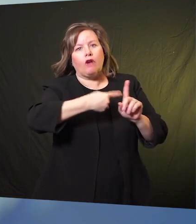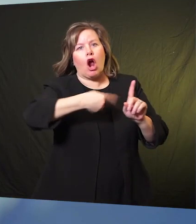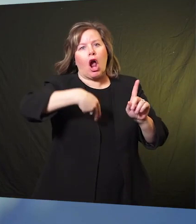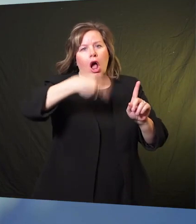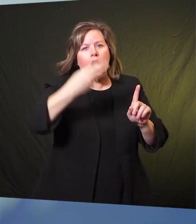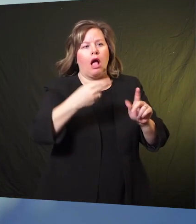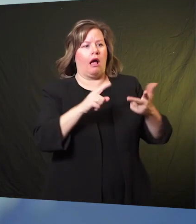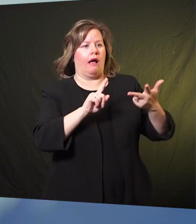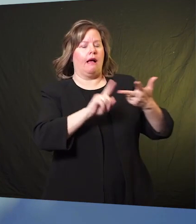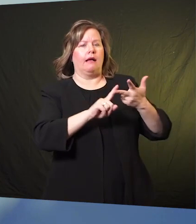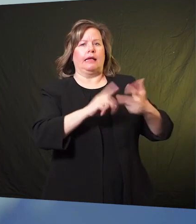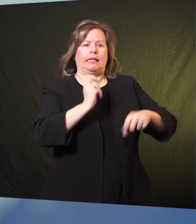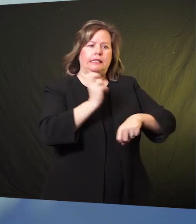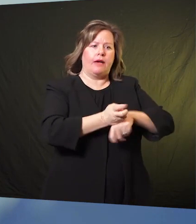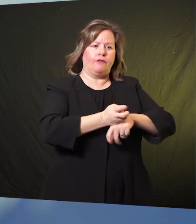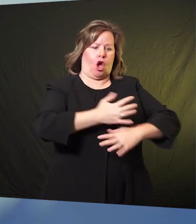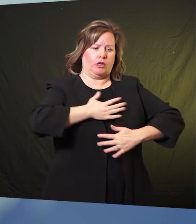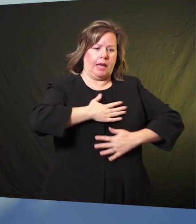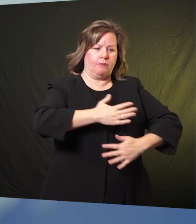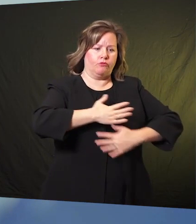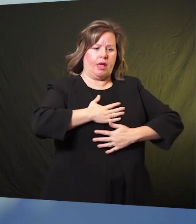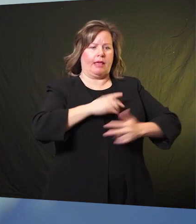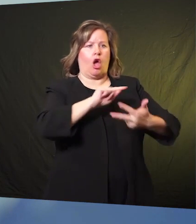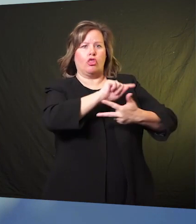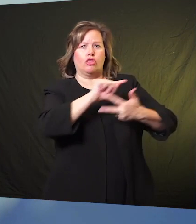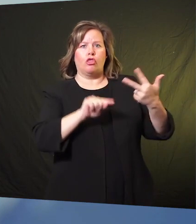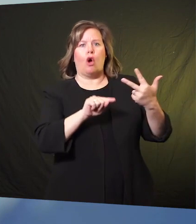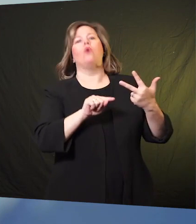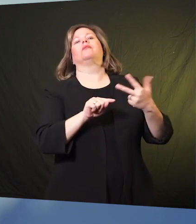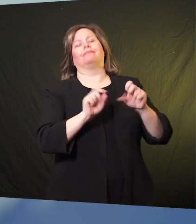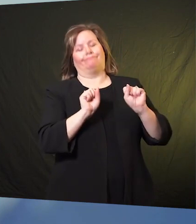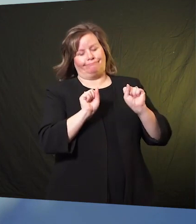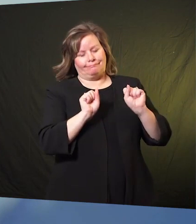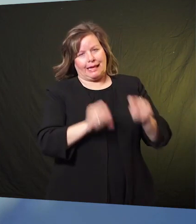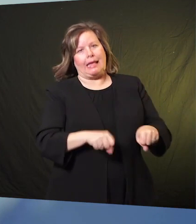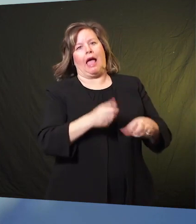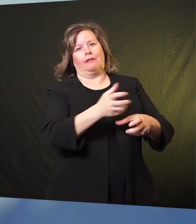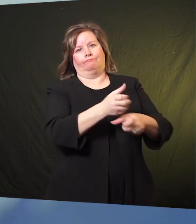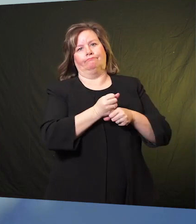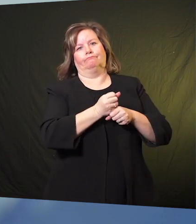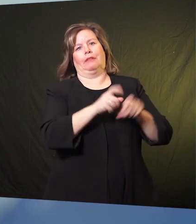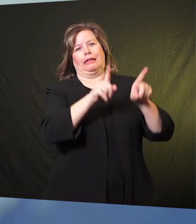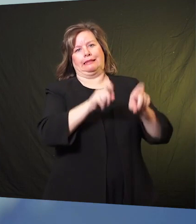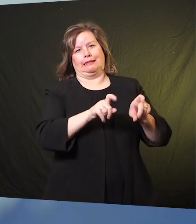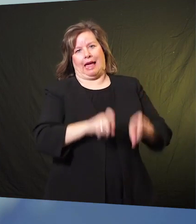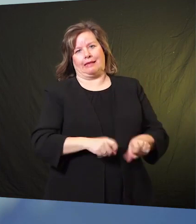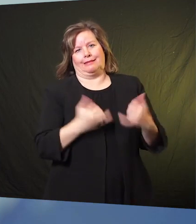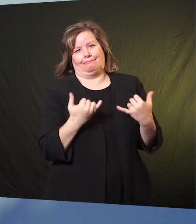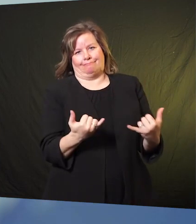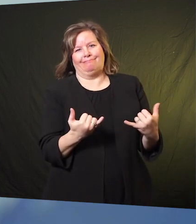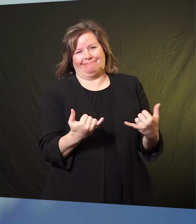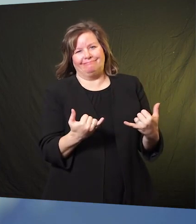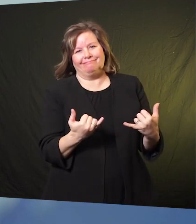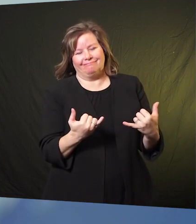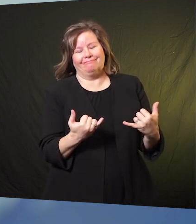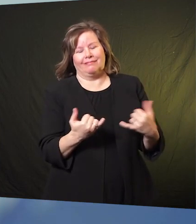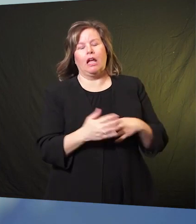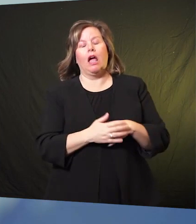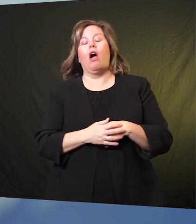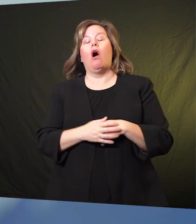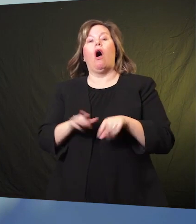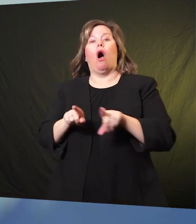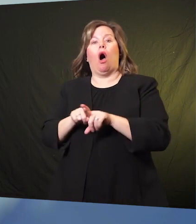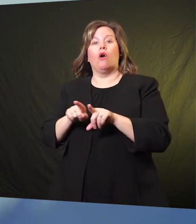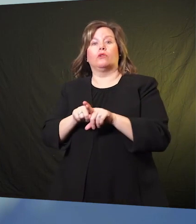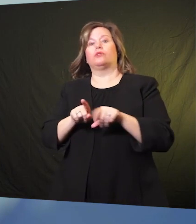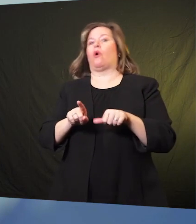hacer también estamos viendo que los primeros respondedores y otros trabajadores esenciales son elegibles para